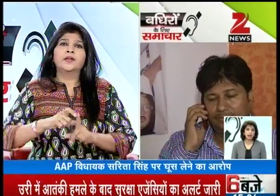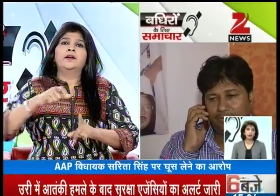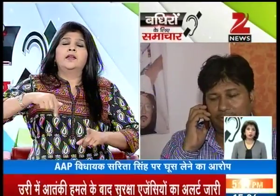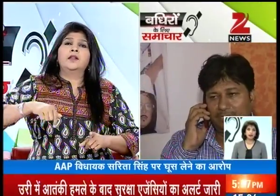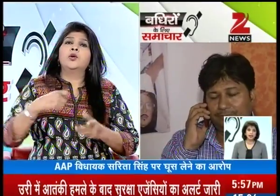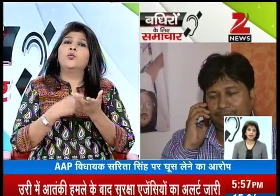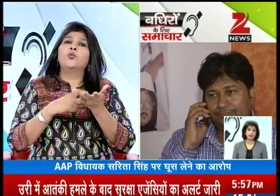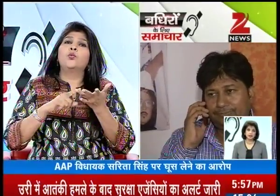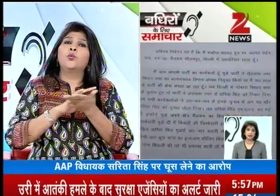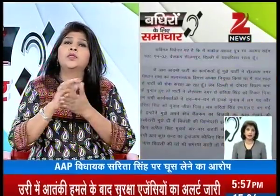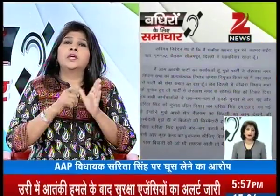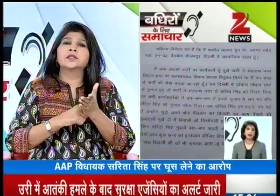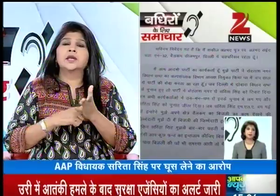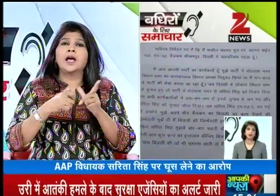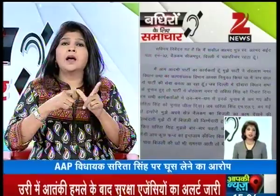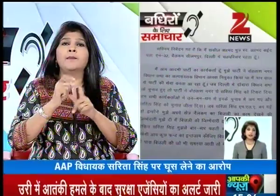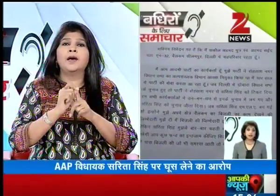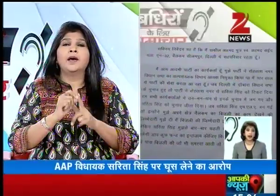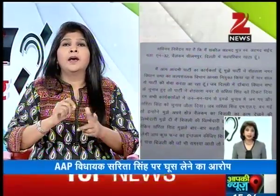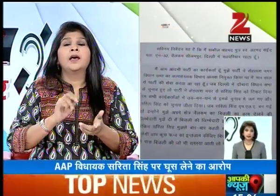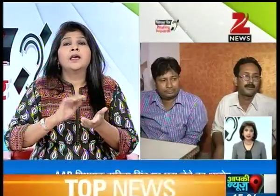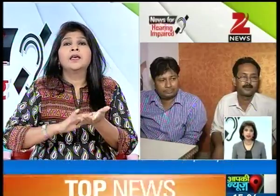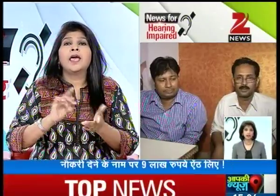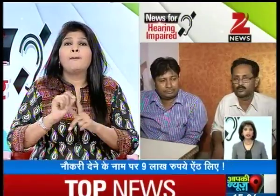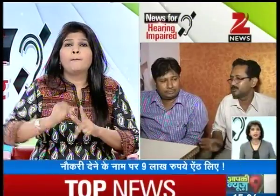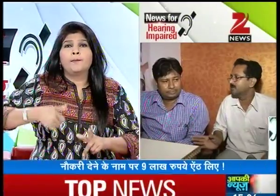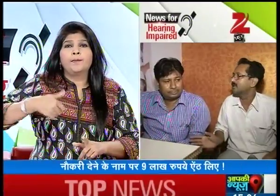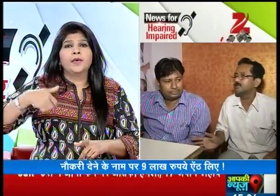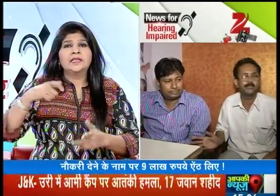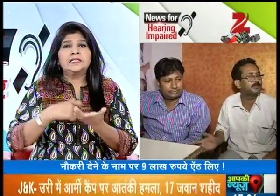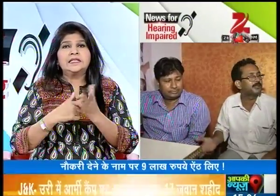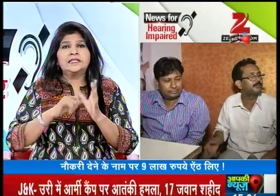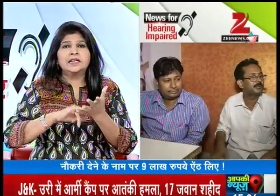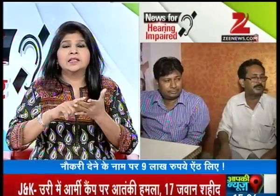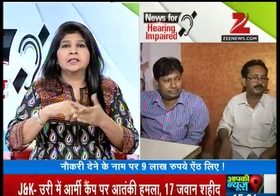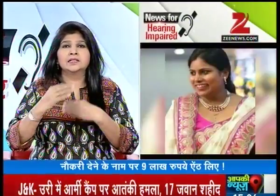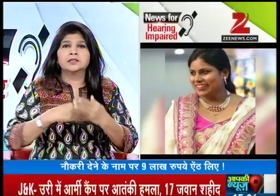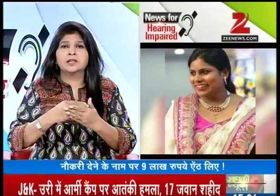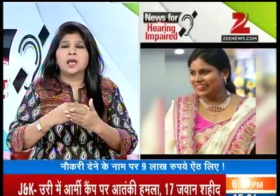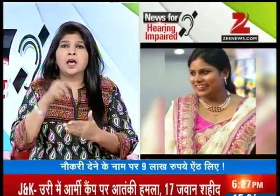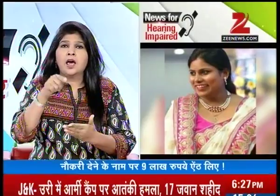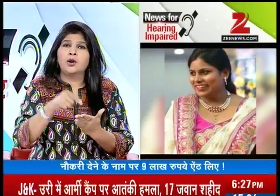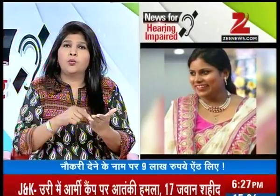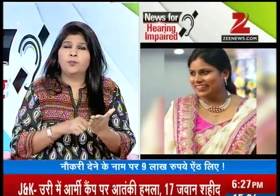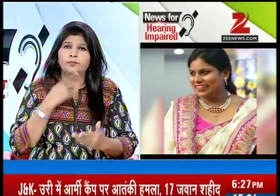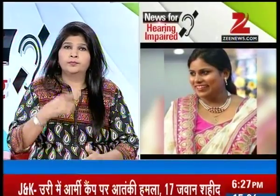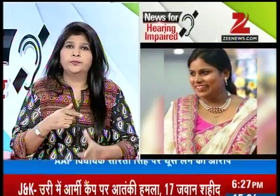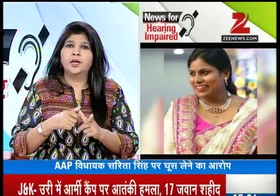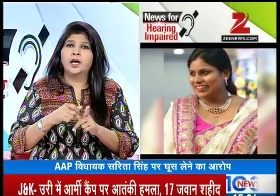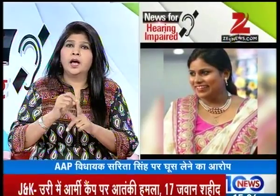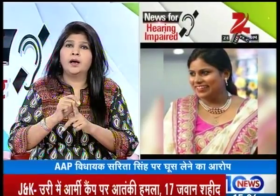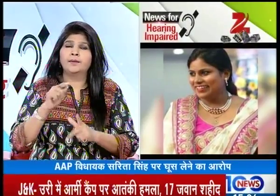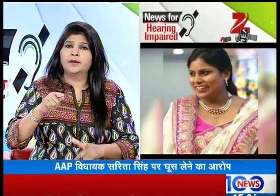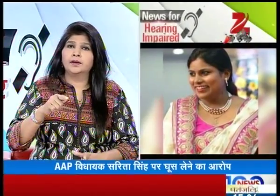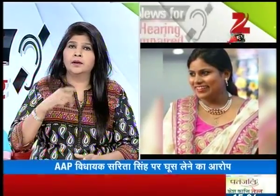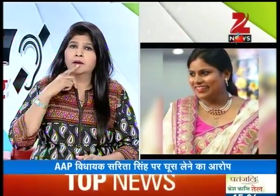दिल्ली के रोहतास नगर से आम आदमी पार्टी की विधायक सरिता सिंह पर धोखाधड़ी का आरोप लगा है।